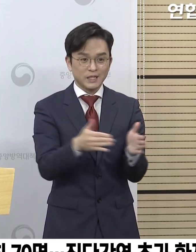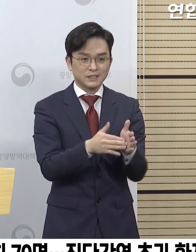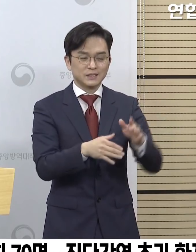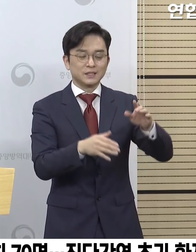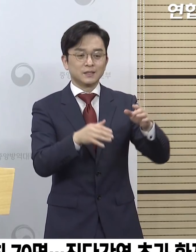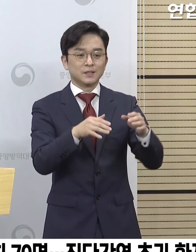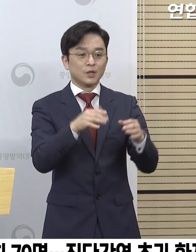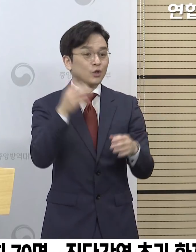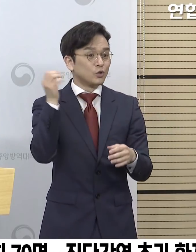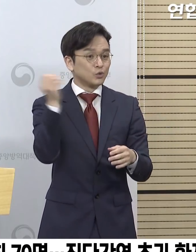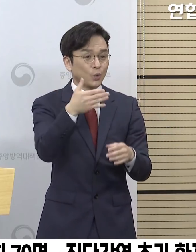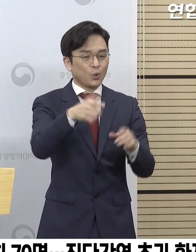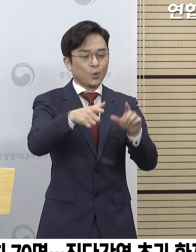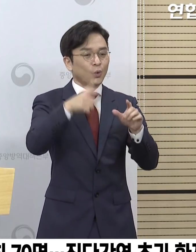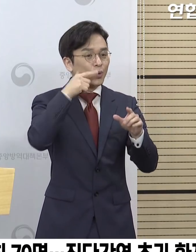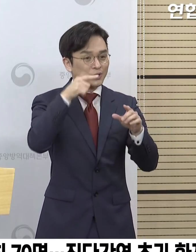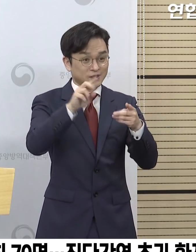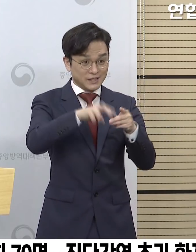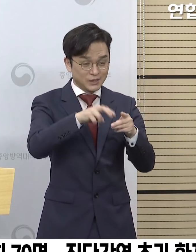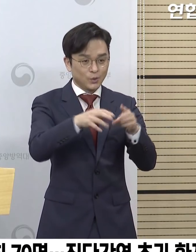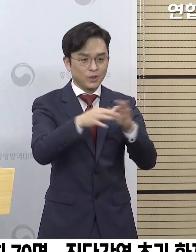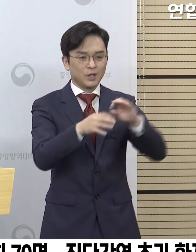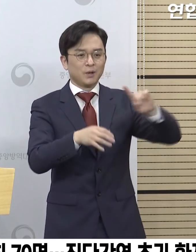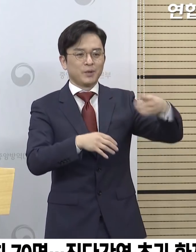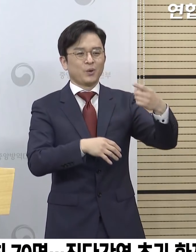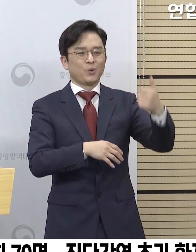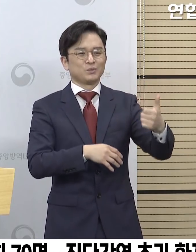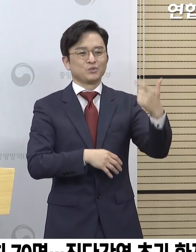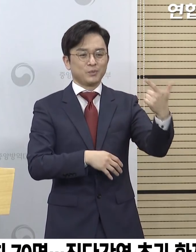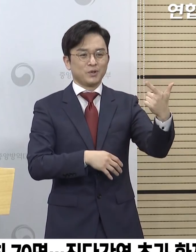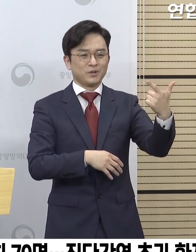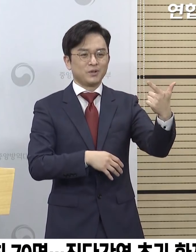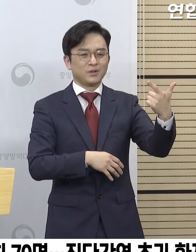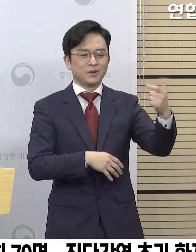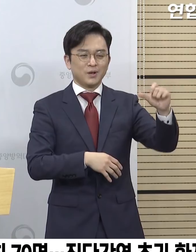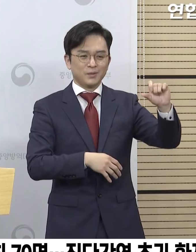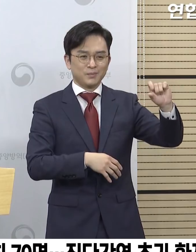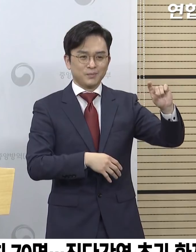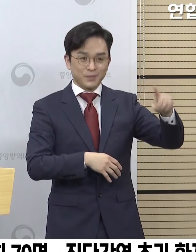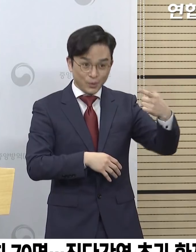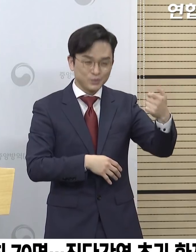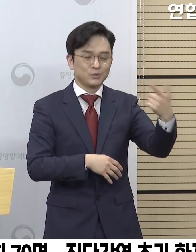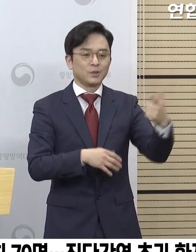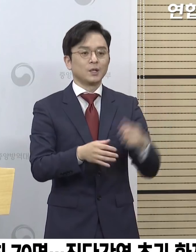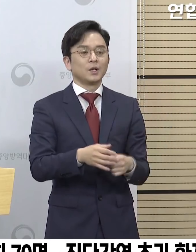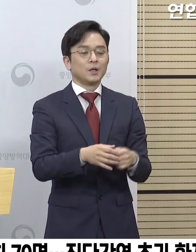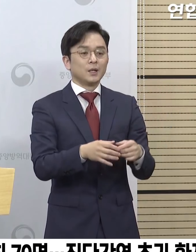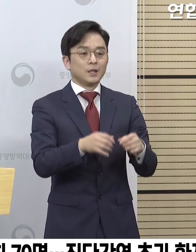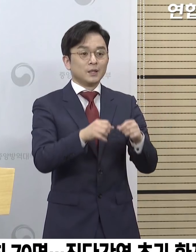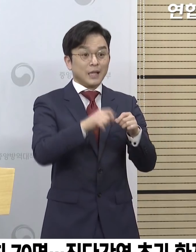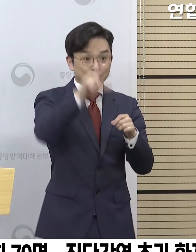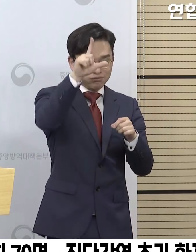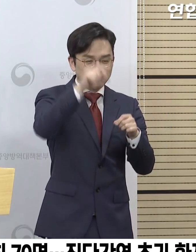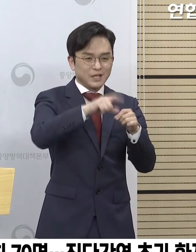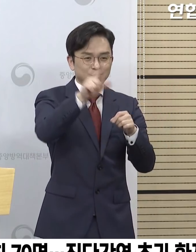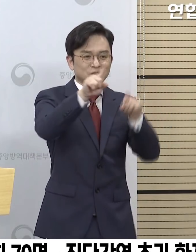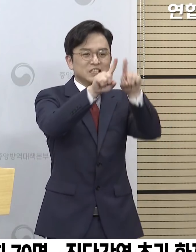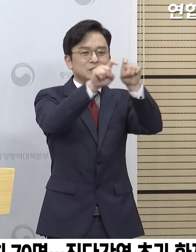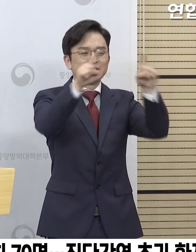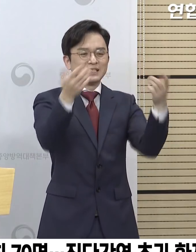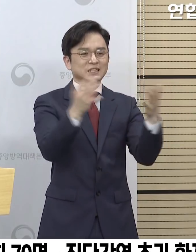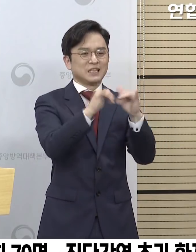156명의 확진자가 확인되었습니다. 주로 11층에 근무하는 콜센터 직원이 94명이 확인이